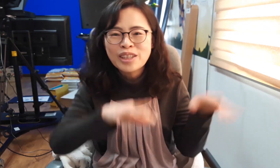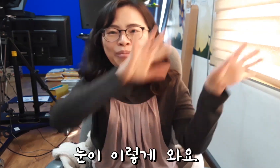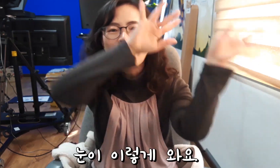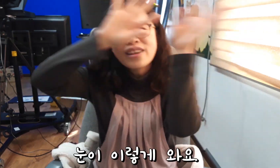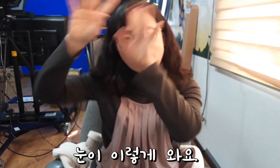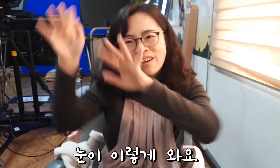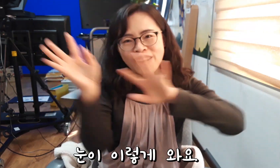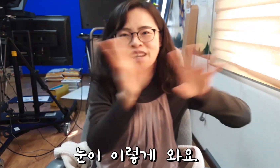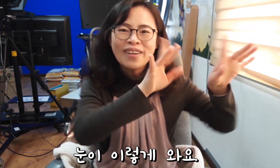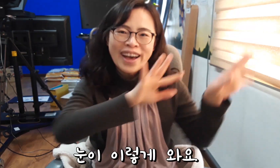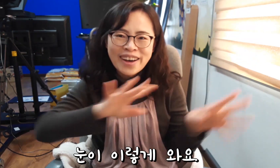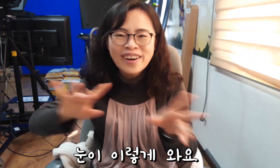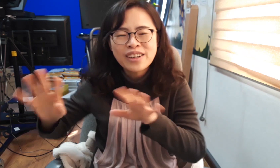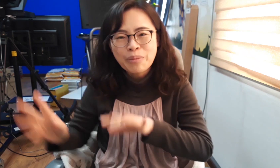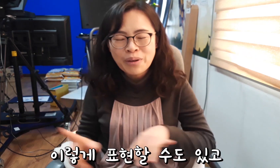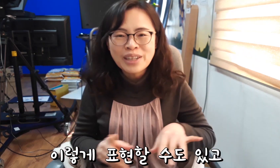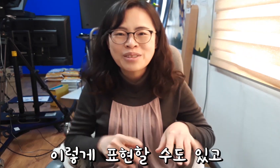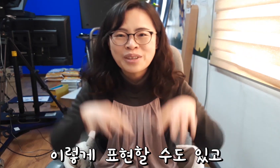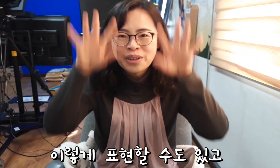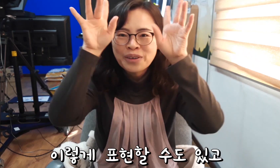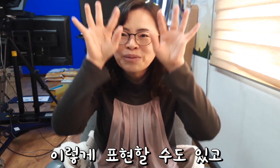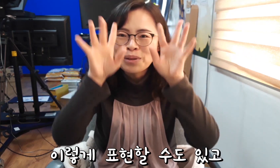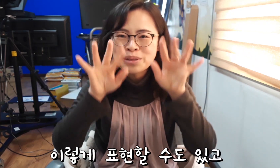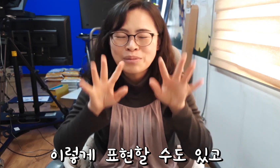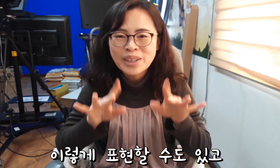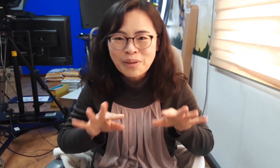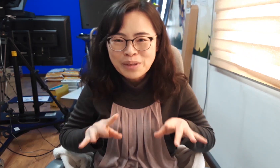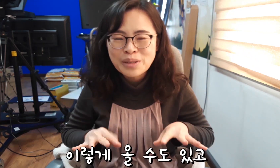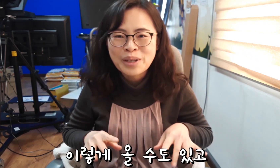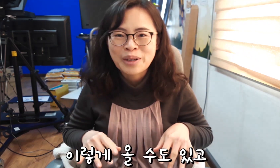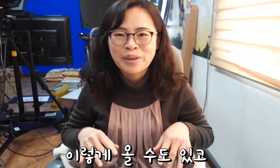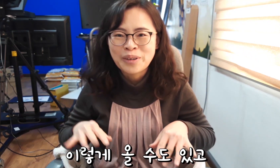뭐 이렇게 와요. 이렇게 표현할 수도 있고, 이렇게 올 수도 있고,